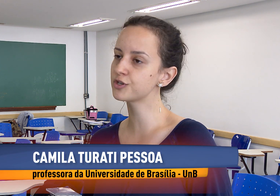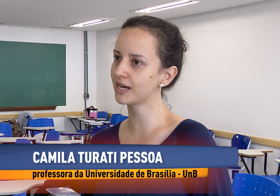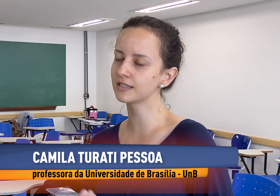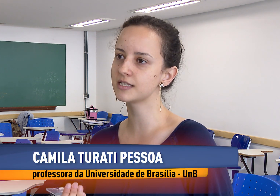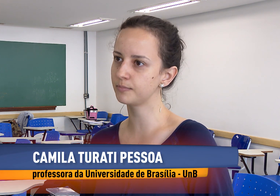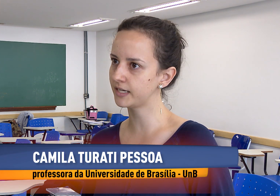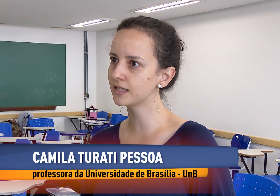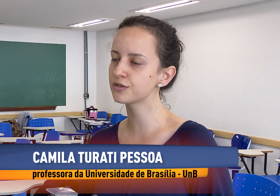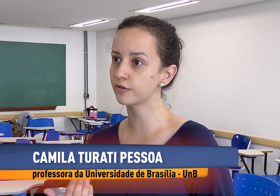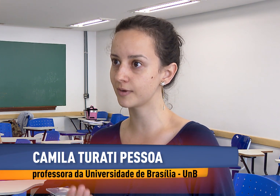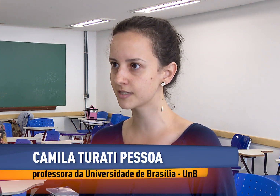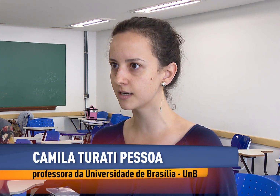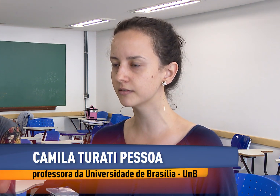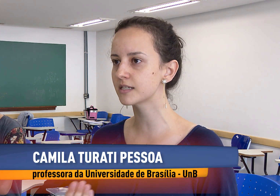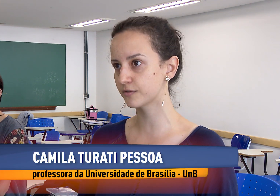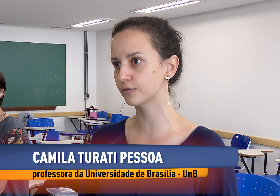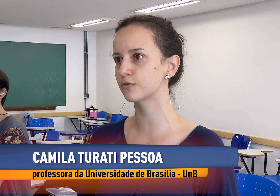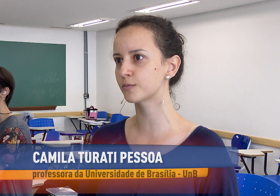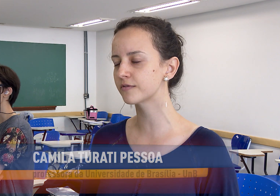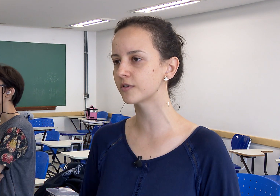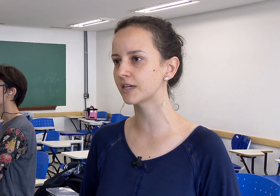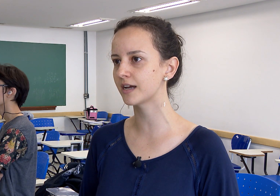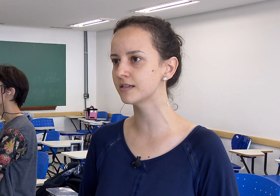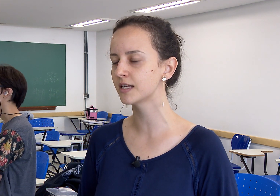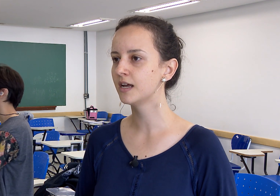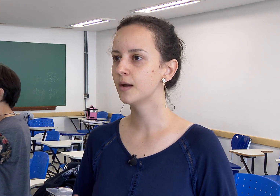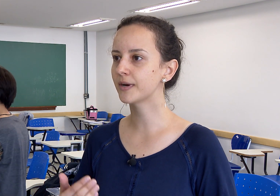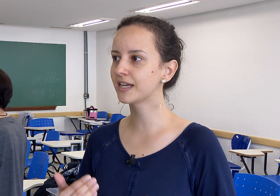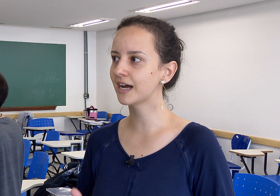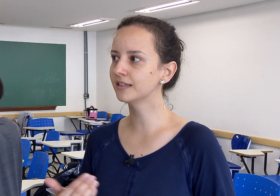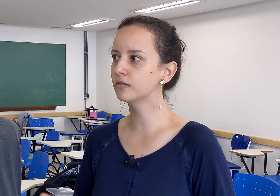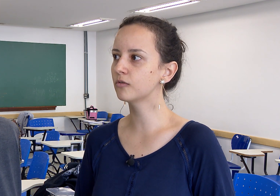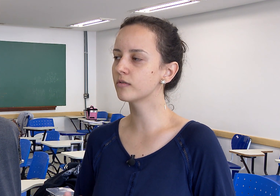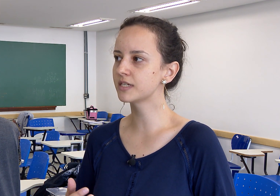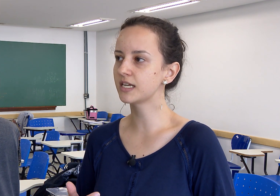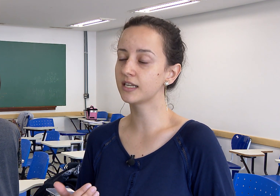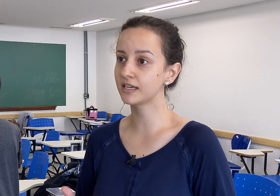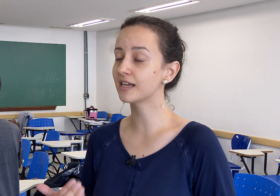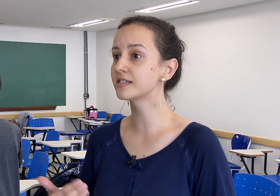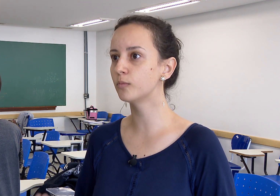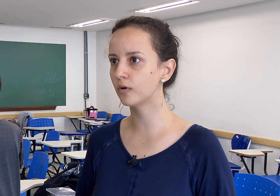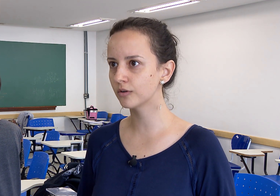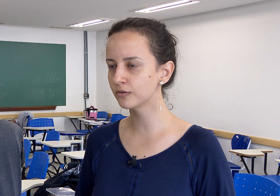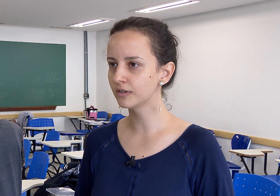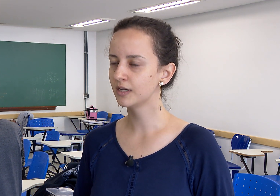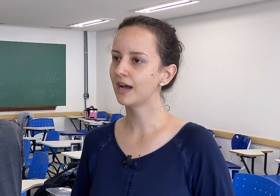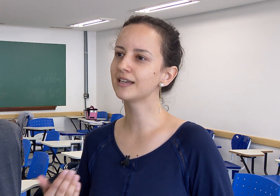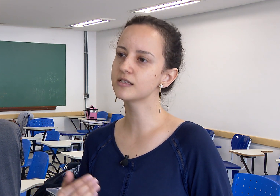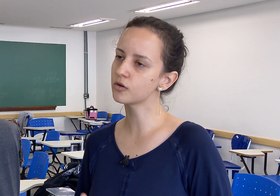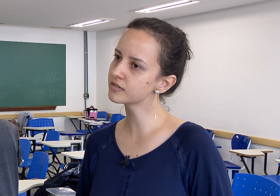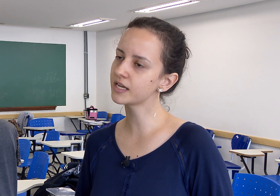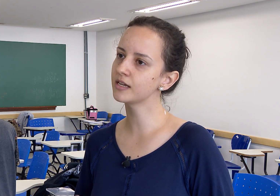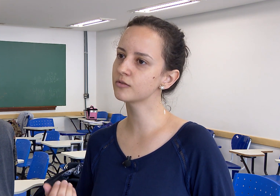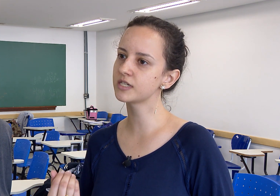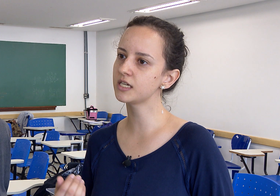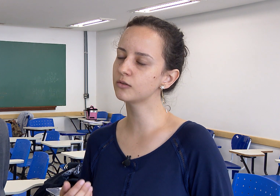cada disciplina, de formação desses futuros profissionais, para que cada um consiga entender a seu modo aqueles conceitos e tudo